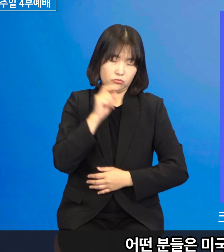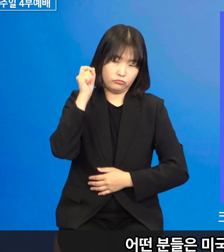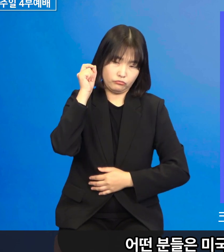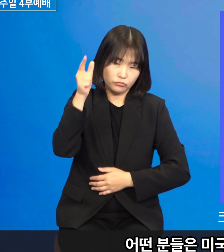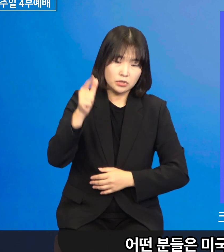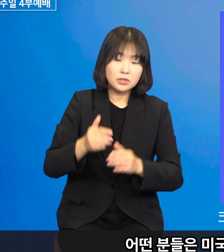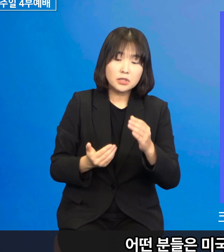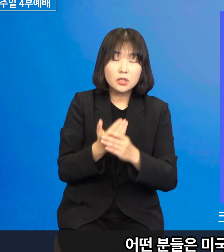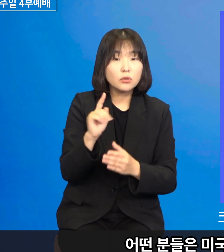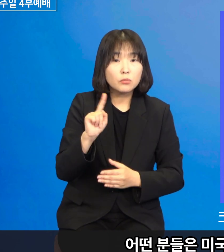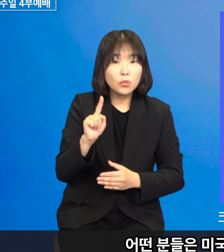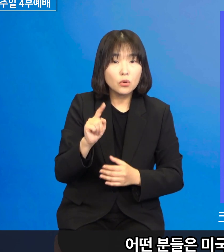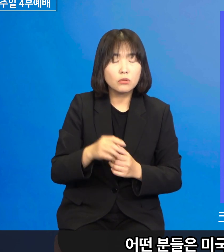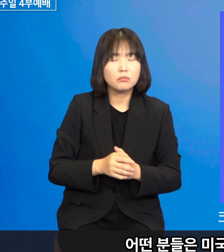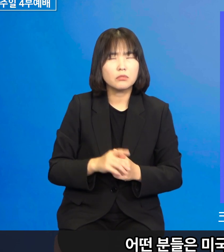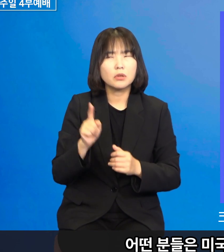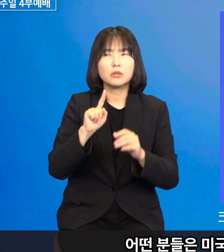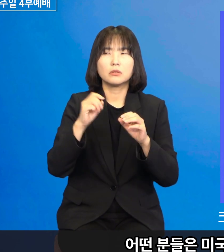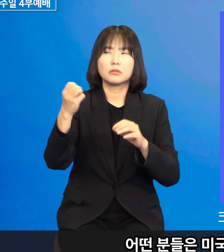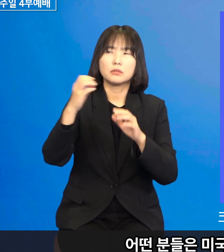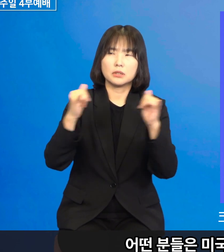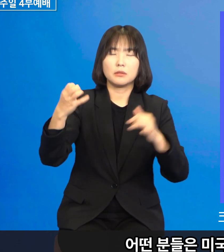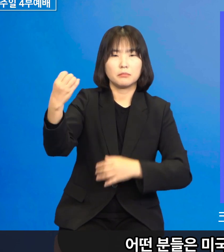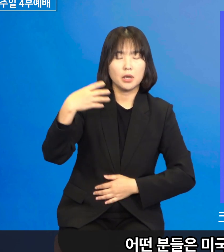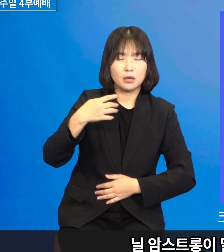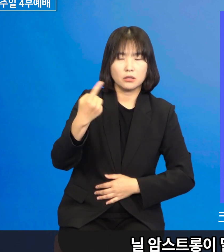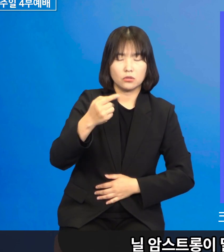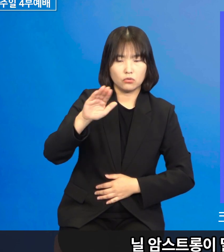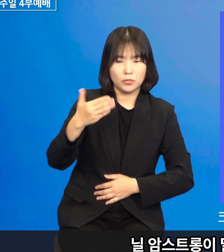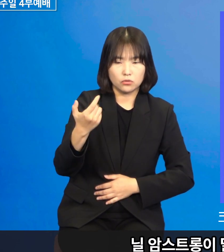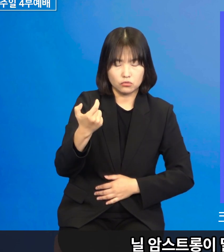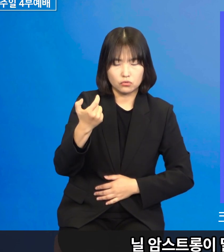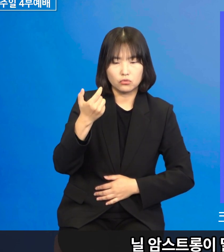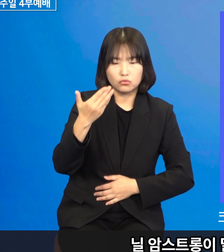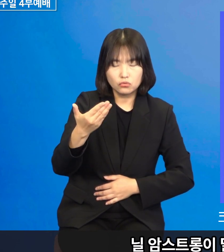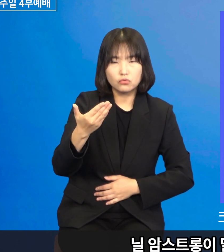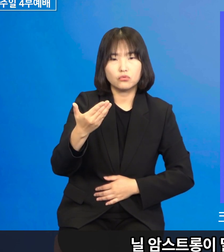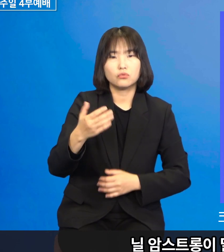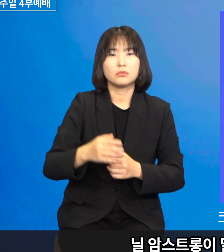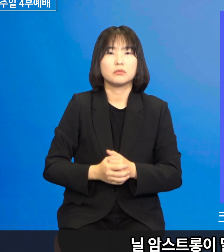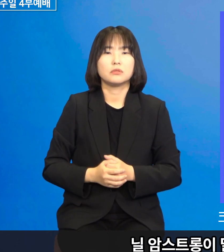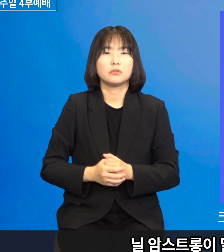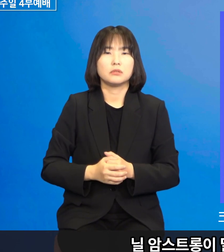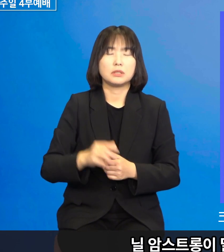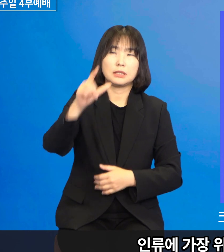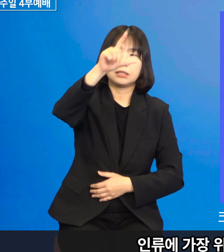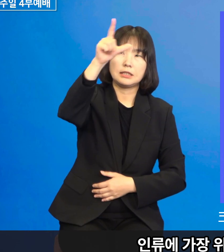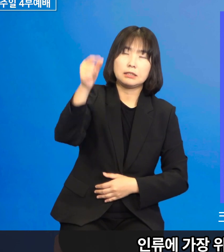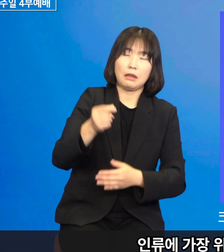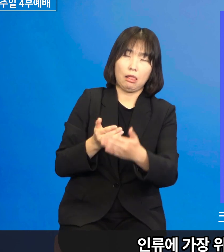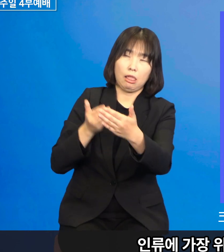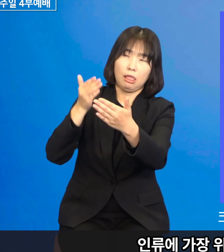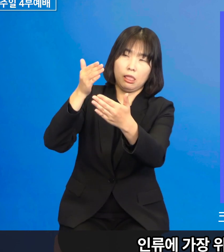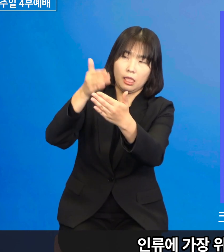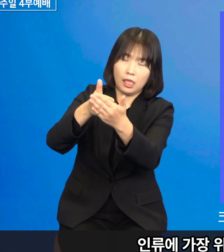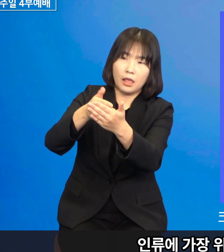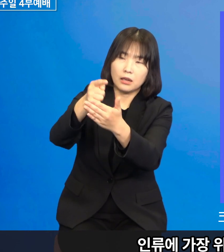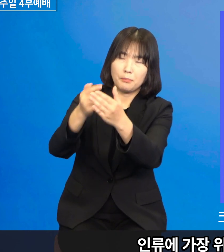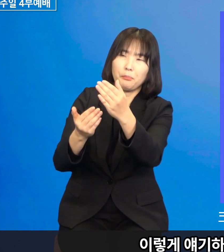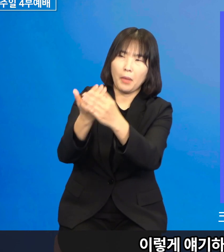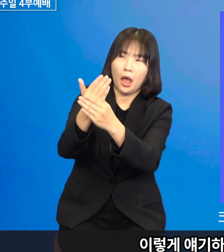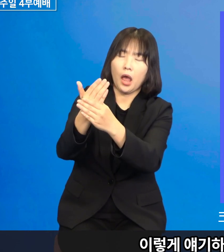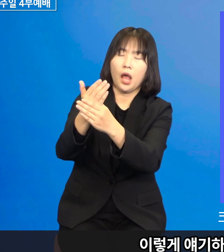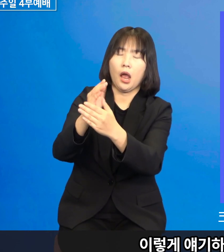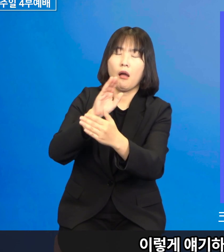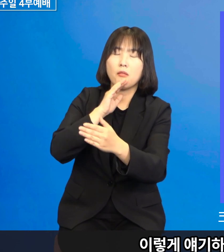분들은 미국의 그 1969년이죠. 닐 암스트롱이 달에 착륙한 사건이 인류의 가장 위대한 사건